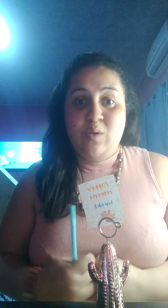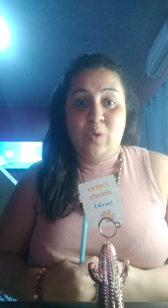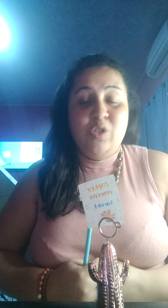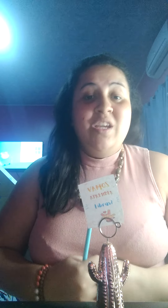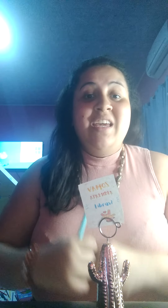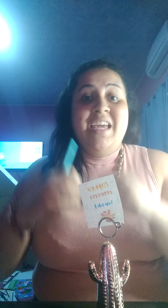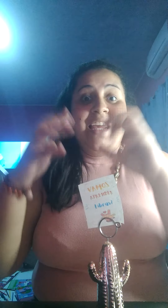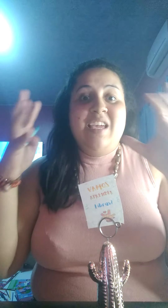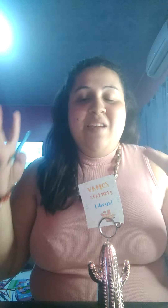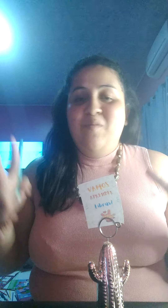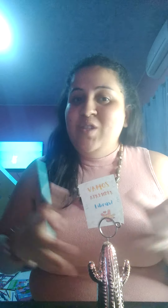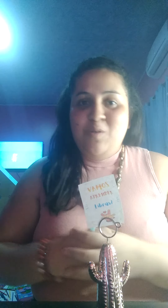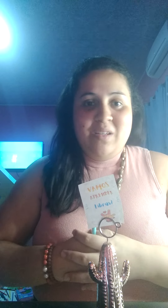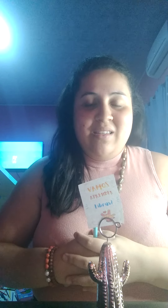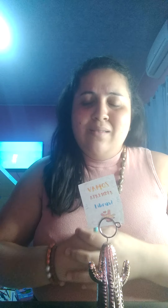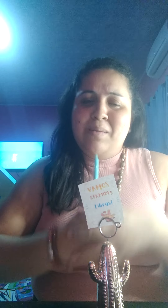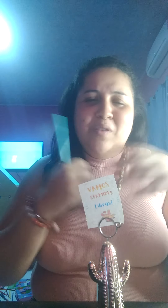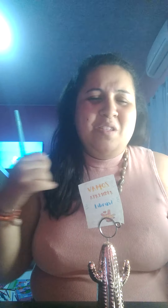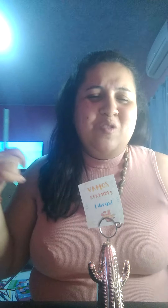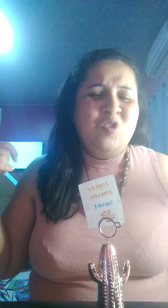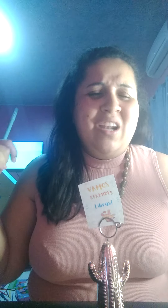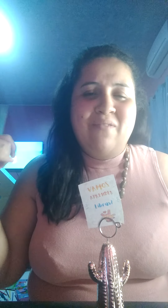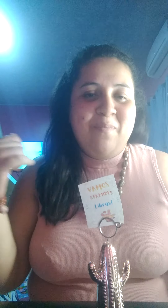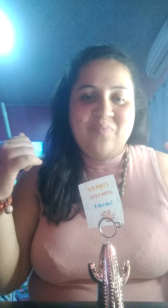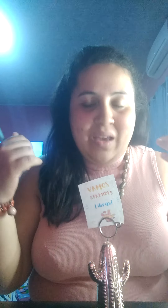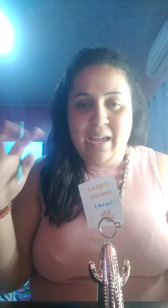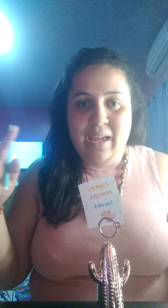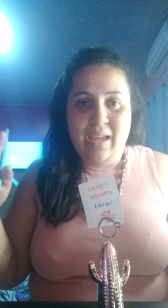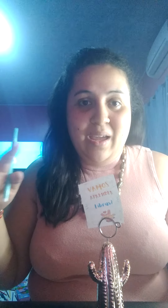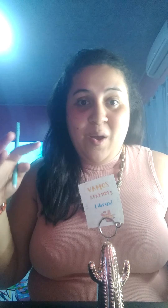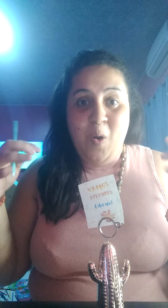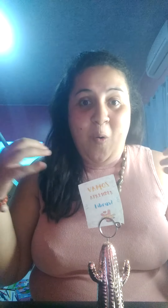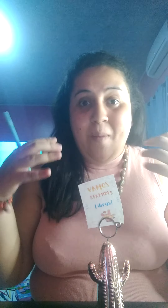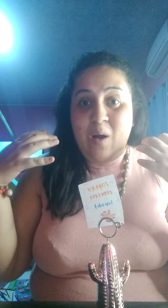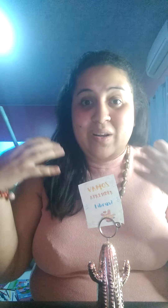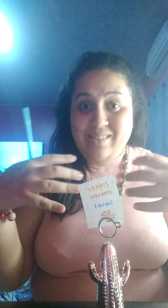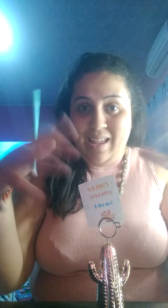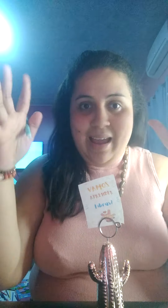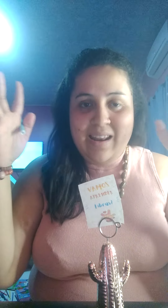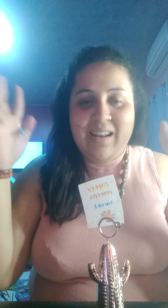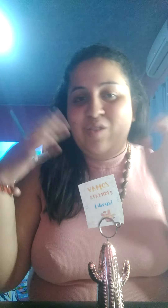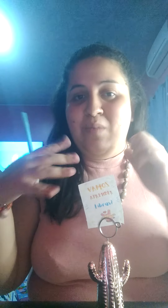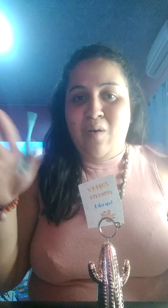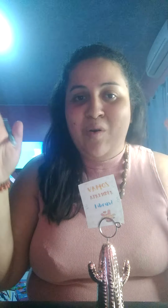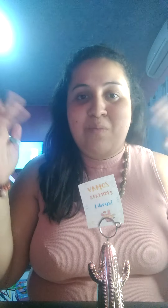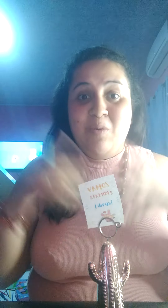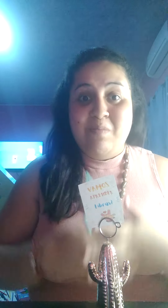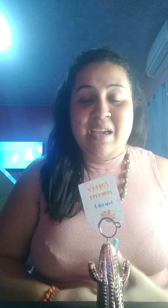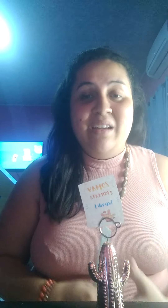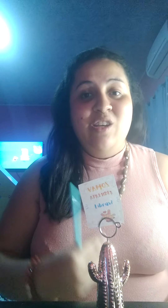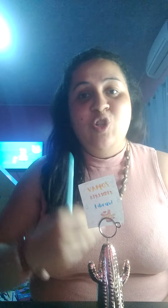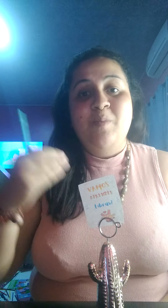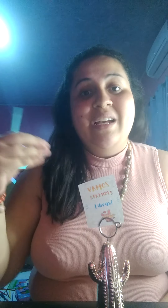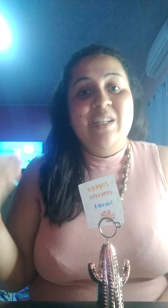informações que vocês precisam saber. Às vezes a gente leva uma aula inteira, né, de 1 hora e meia, explicando